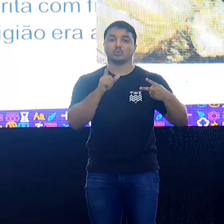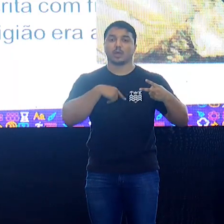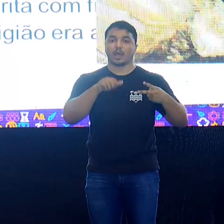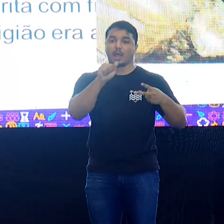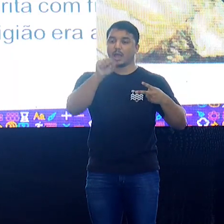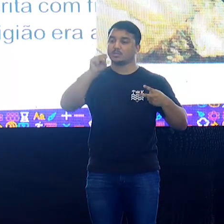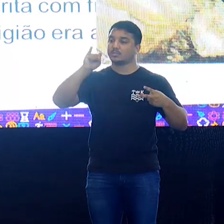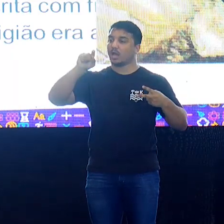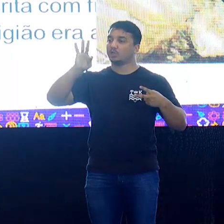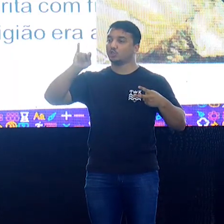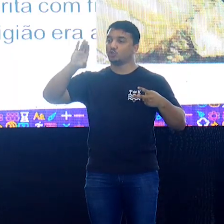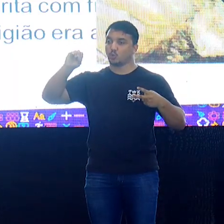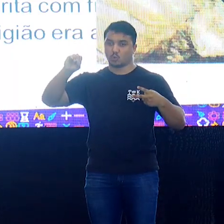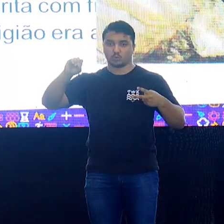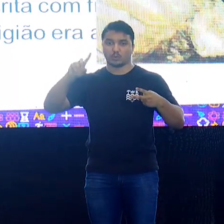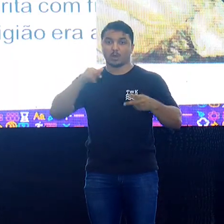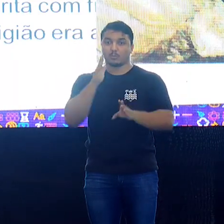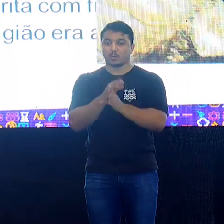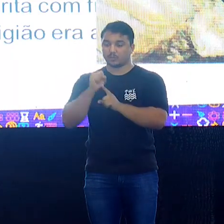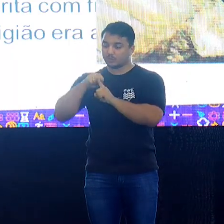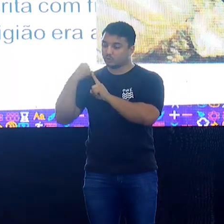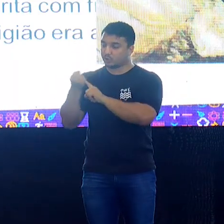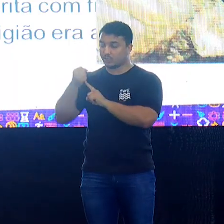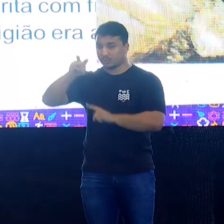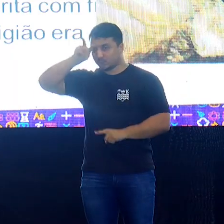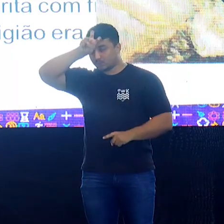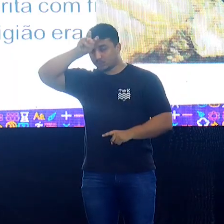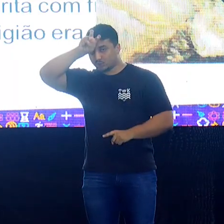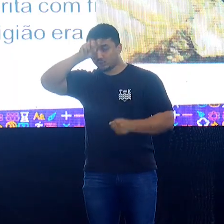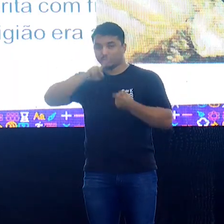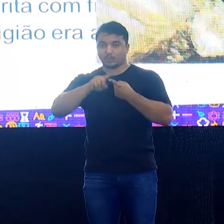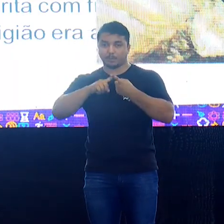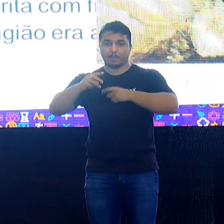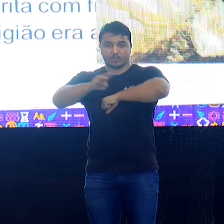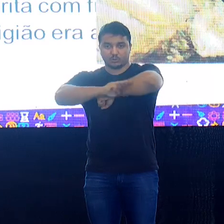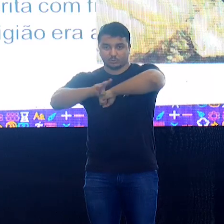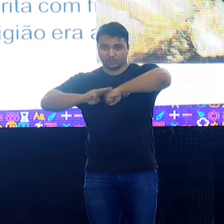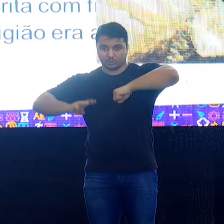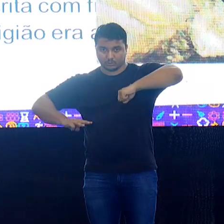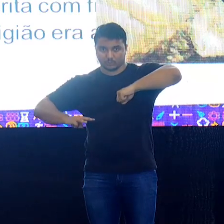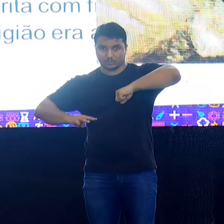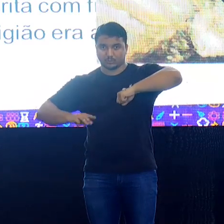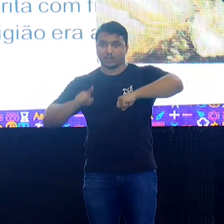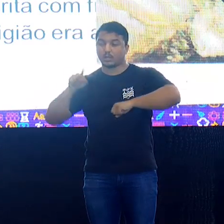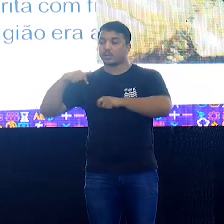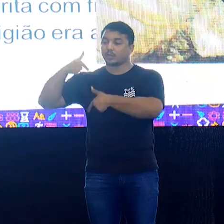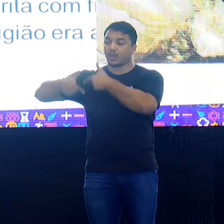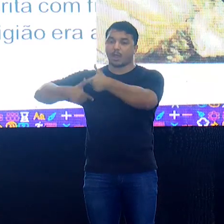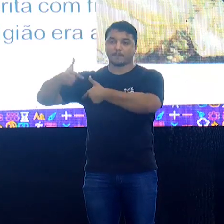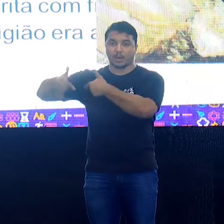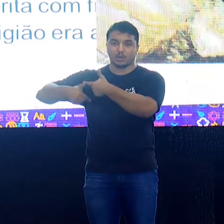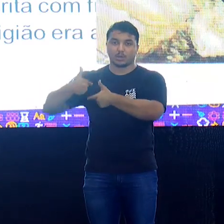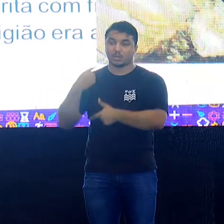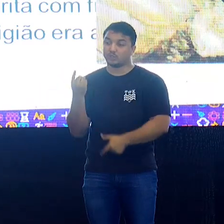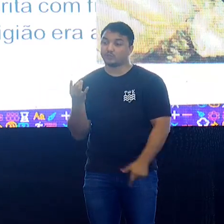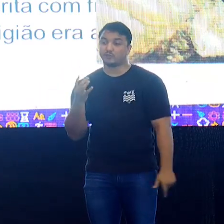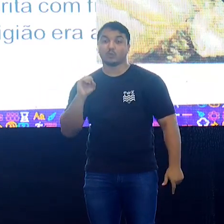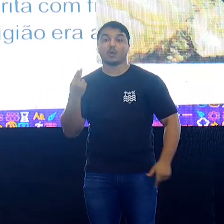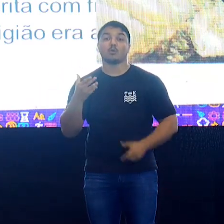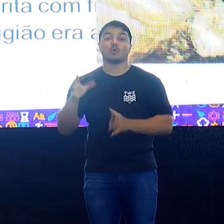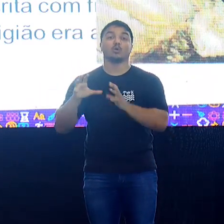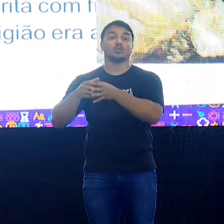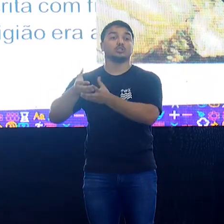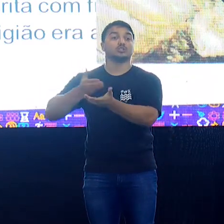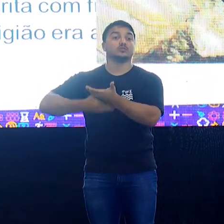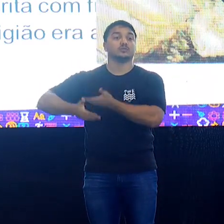asi, típico da sociedade do Egito e da Mesopo, lá o trabalho é individual ou é